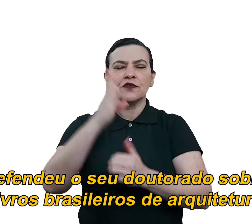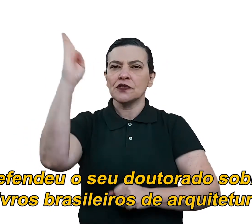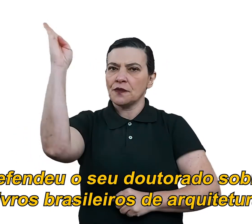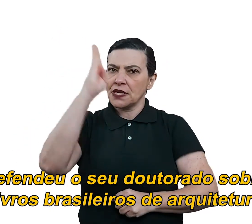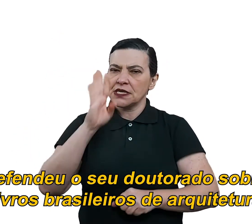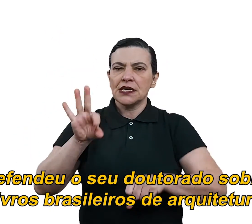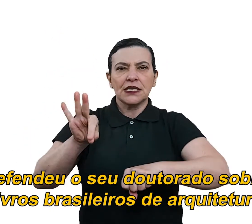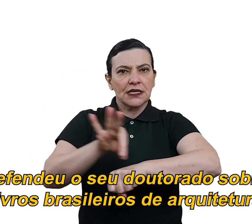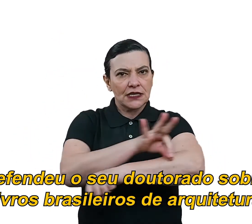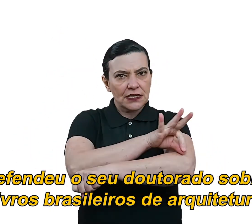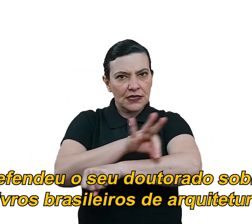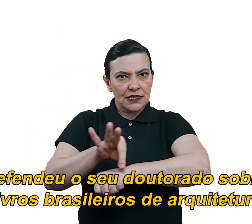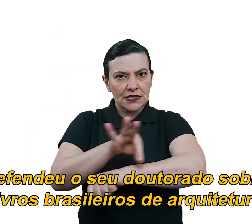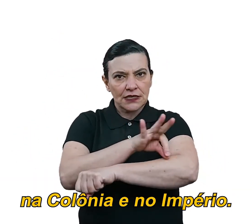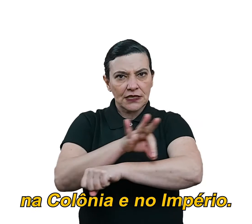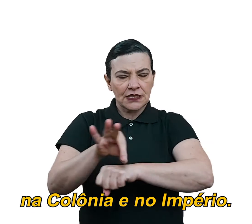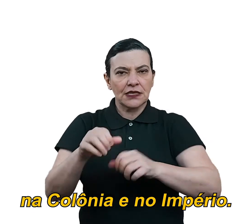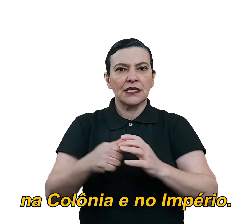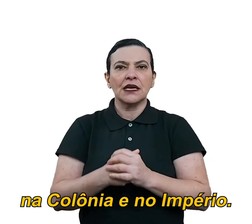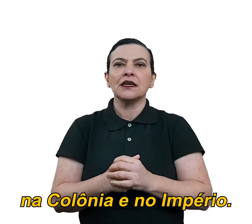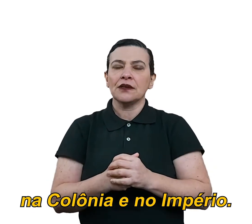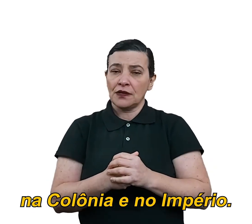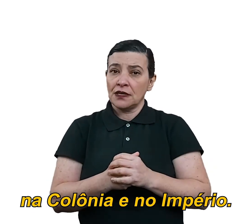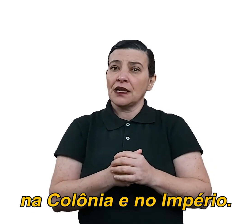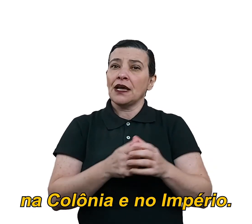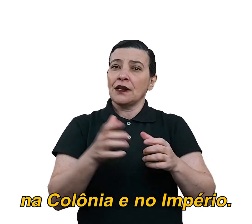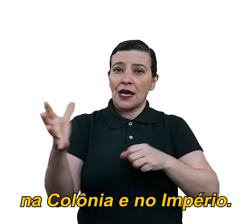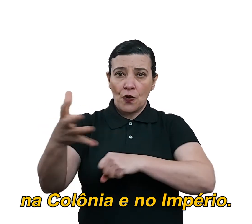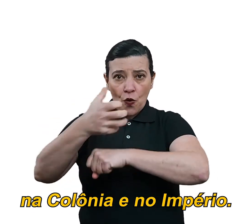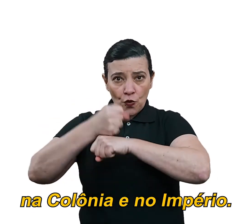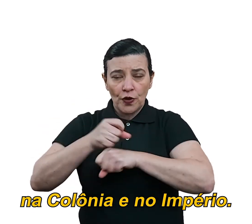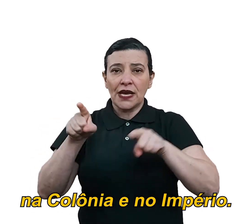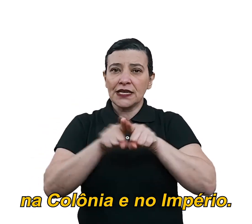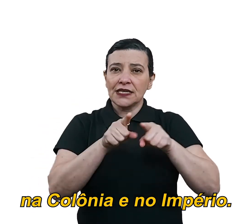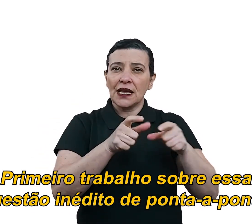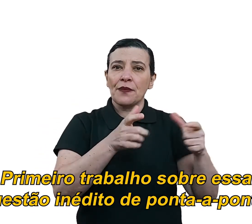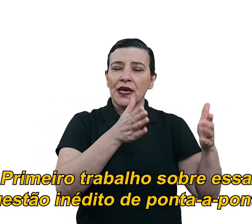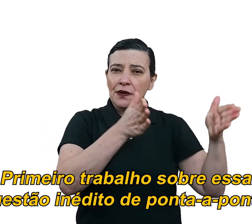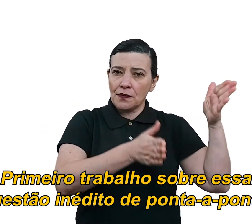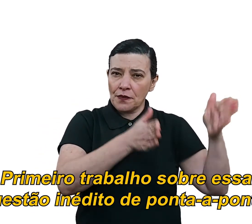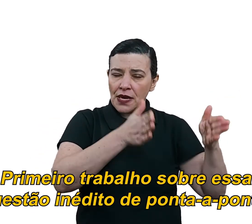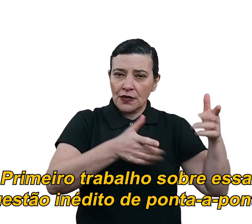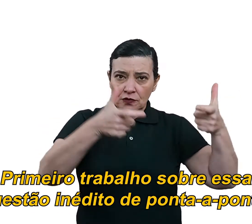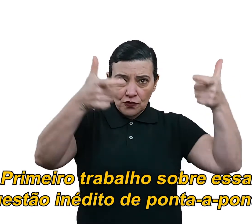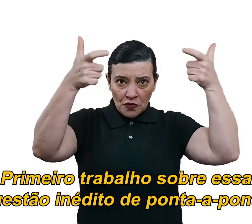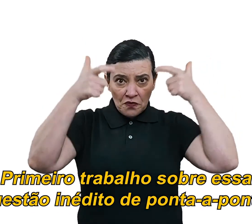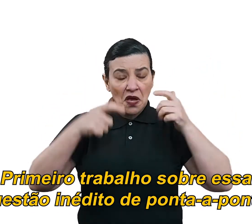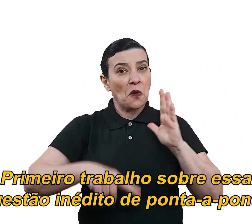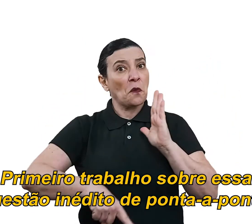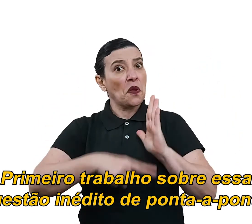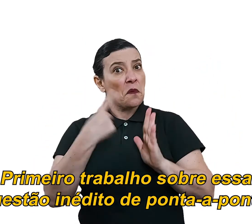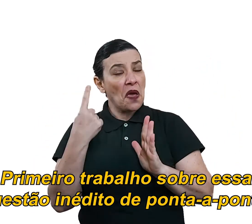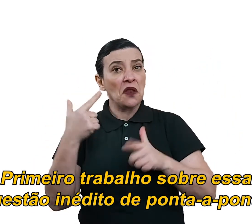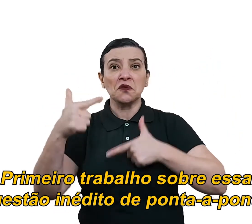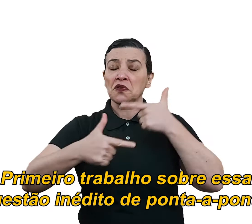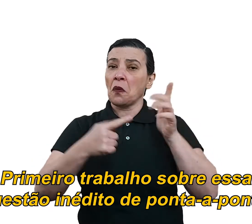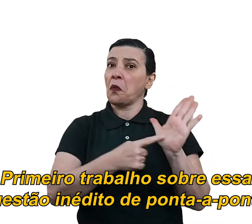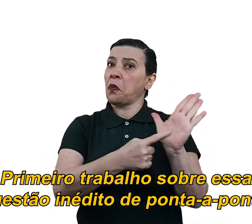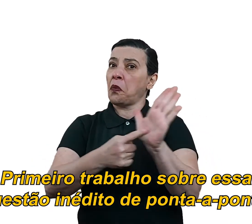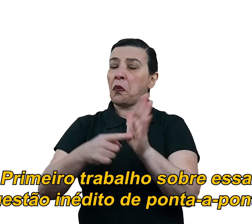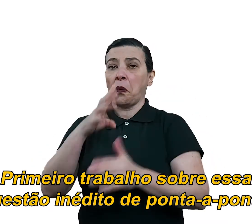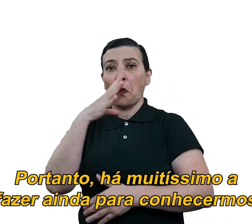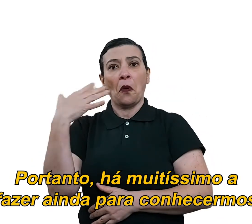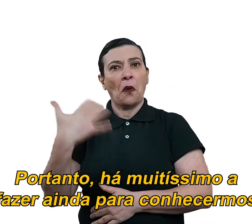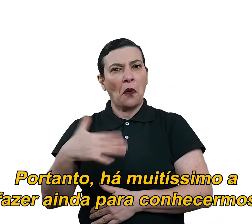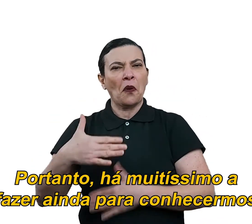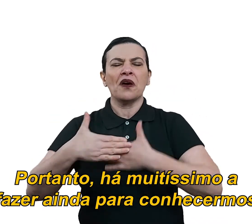sobre livros brasileiros de arquitetura na colônia e no Império, primeiro trabalho sobre essa questão, inédito de ponta